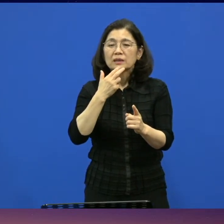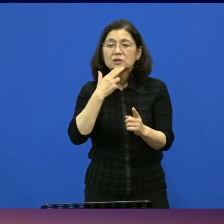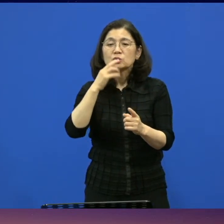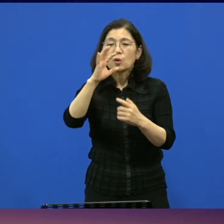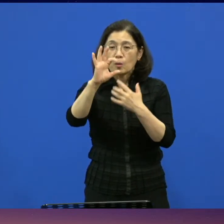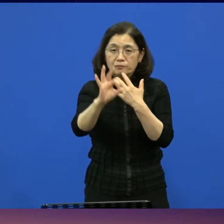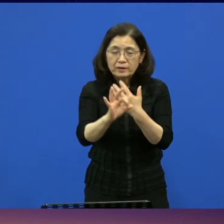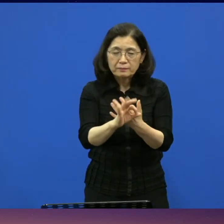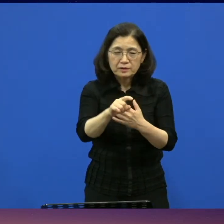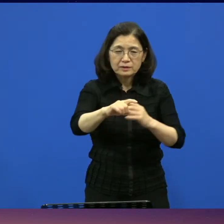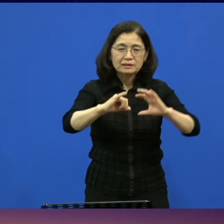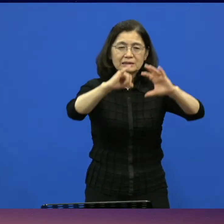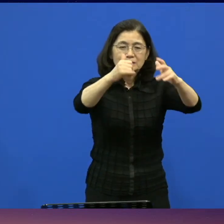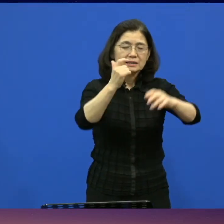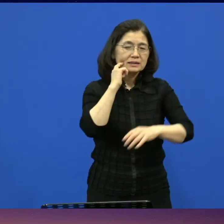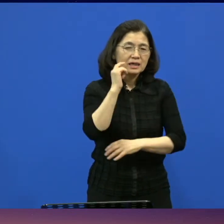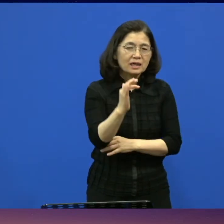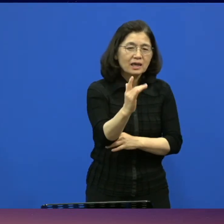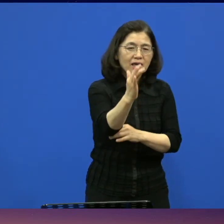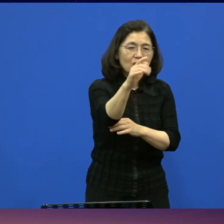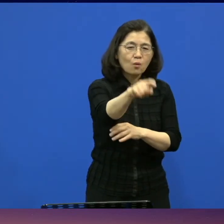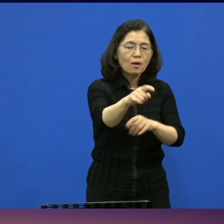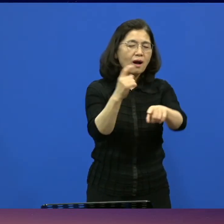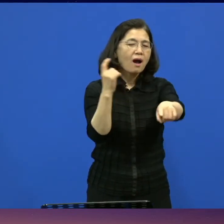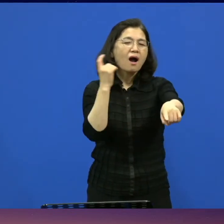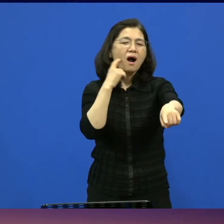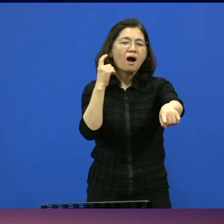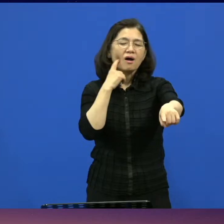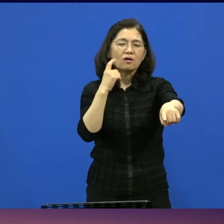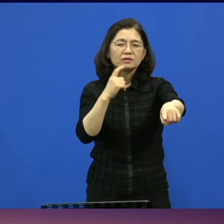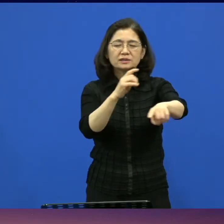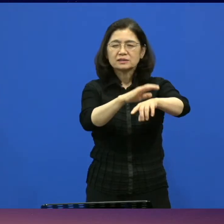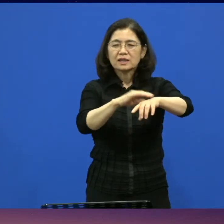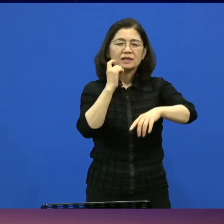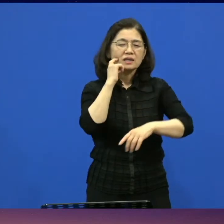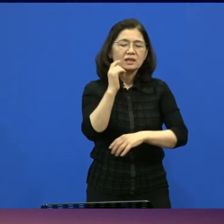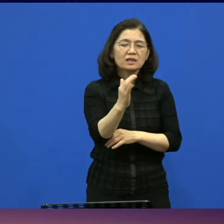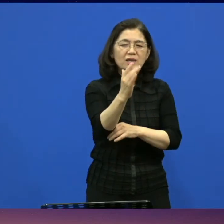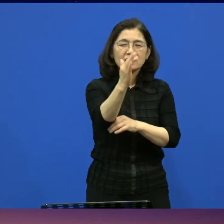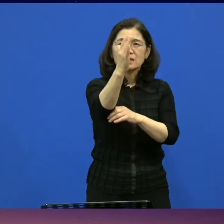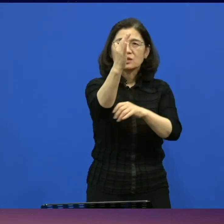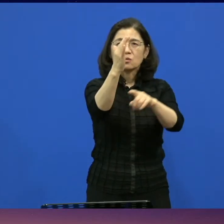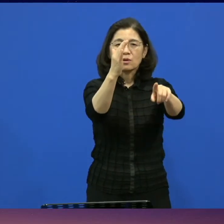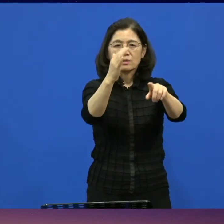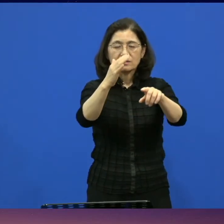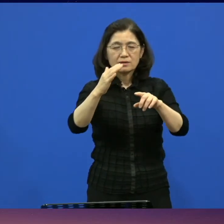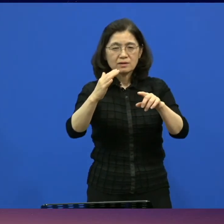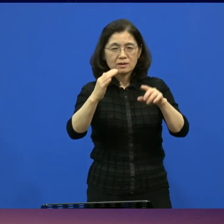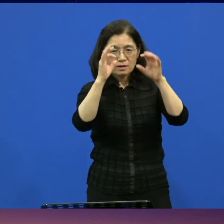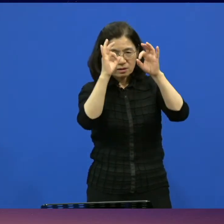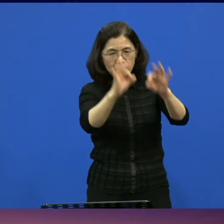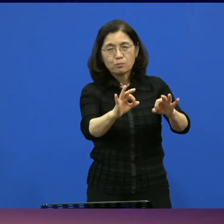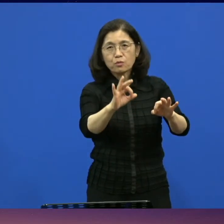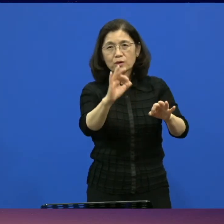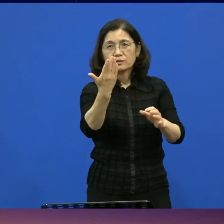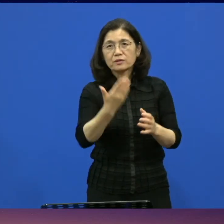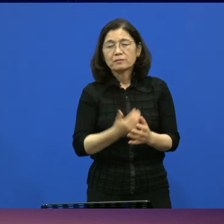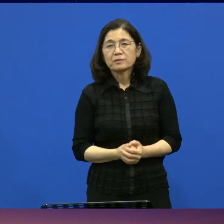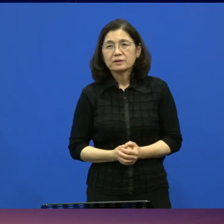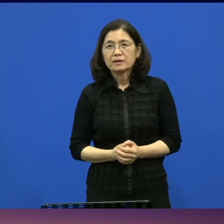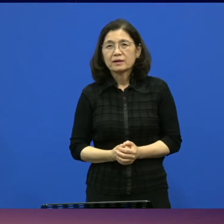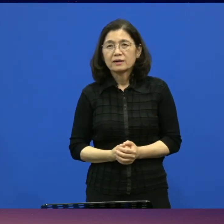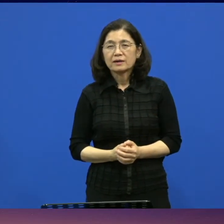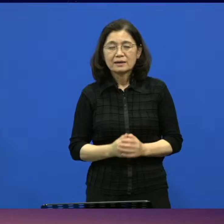쫓게 되는 거예요. 화려해 보이지만 우리를 망가뜨리는 허망한 영광들. 여러분, 세상의